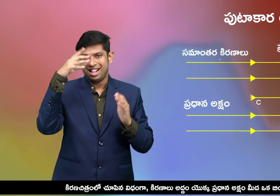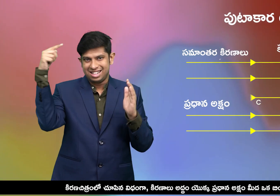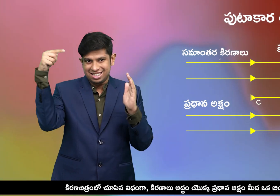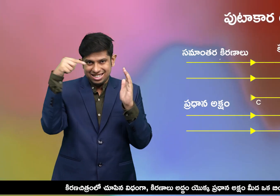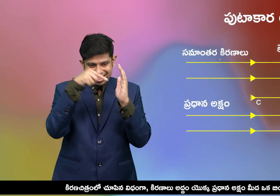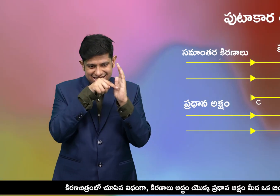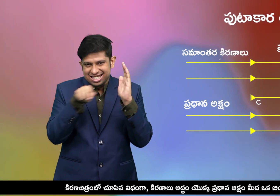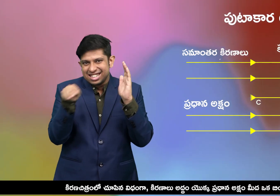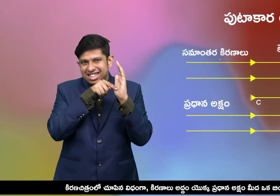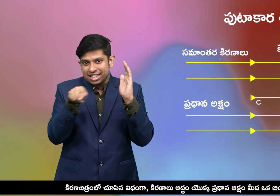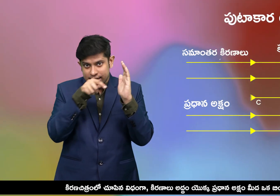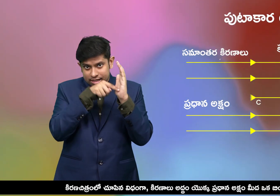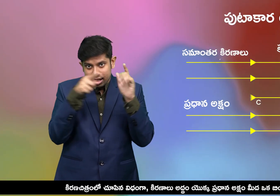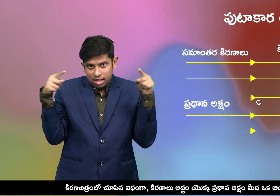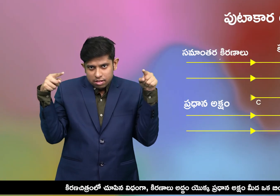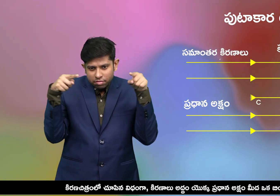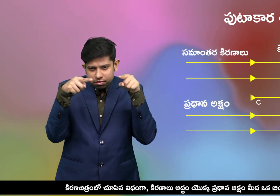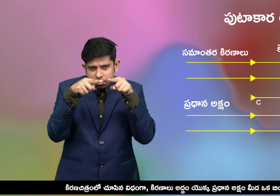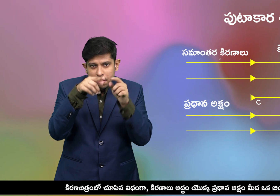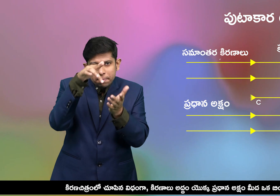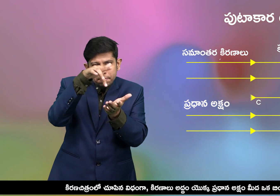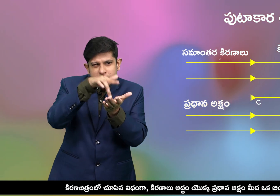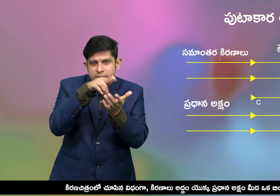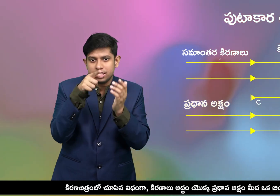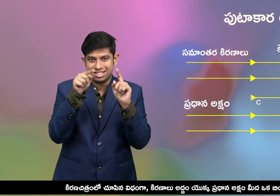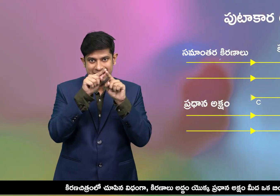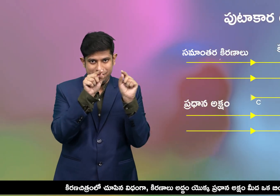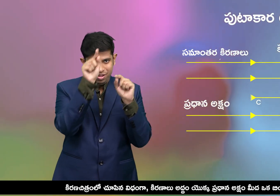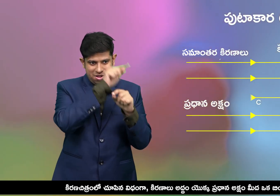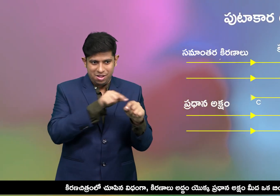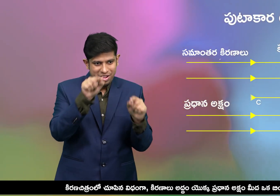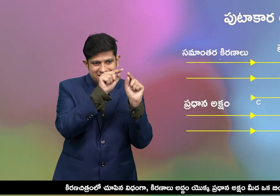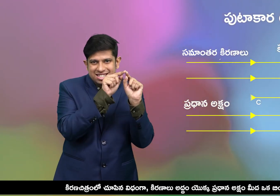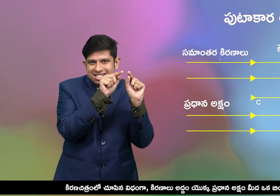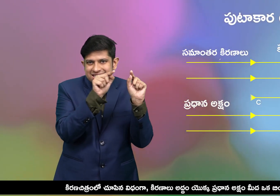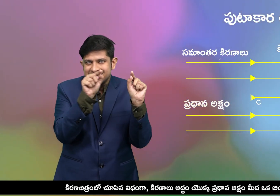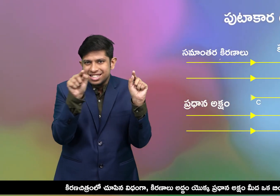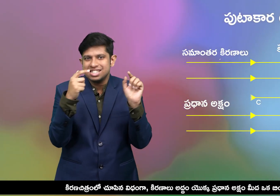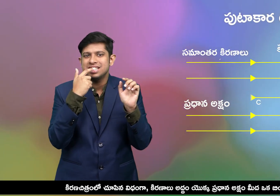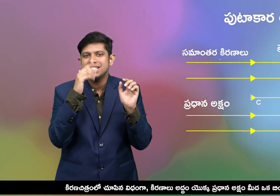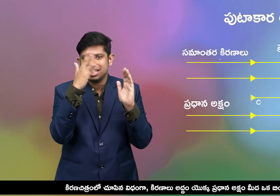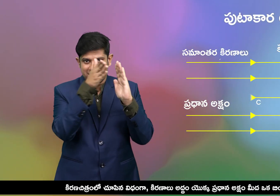కిరణ చిత్రంలో చూపిన విధంగా కిరణాలు అద్దం యొక్క ప్రధాన అక్షం మీద ఒక బిందువు వైపు